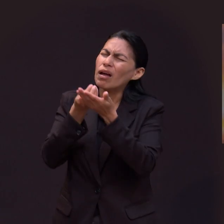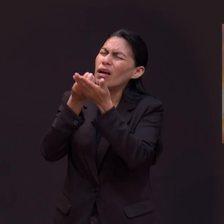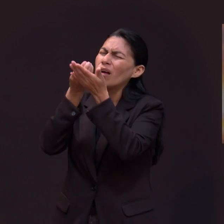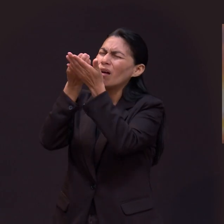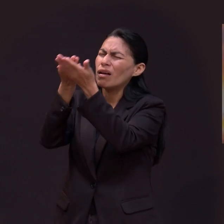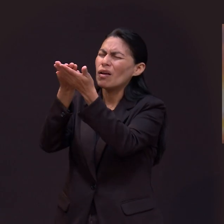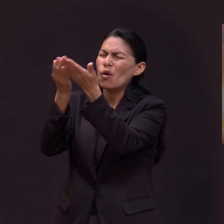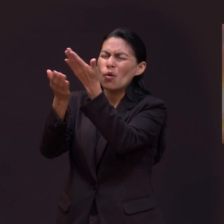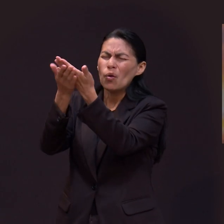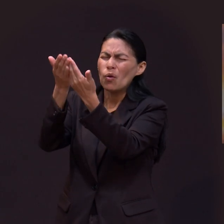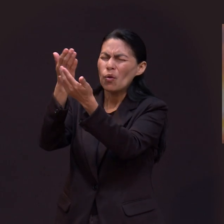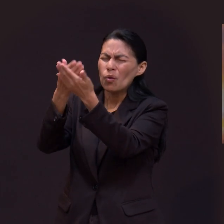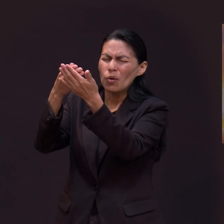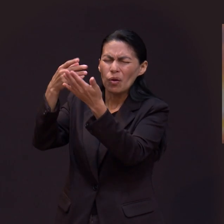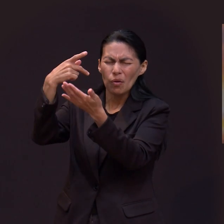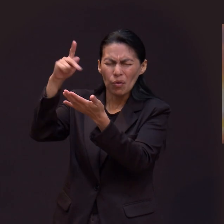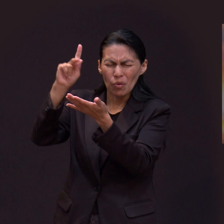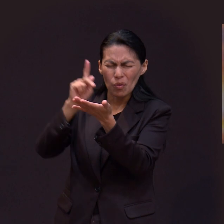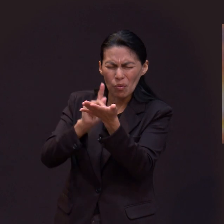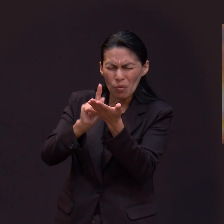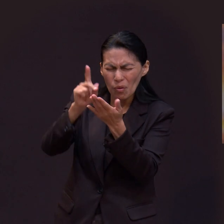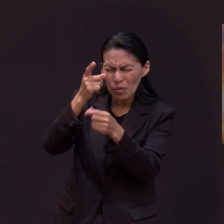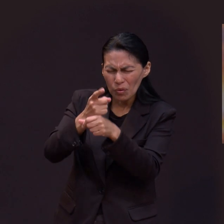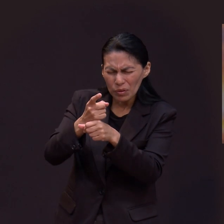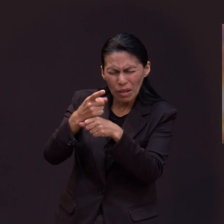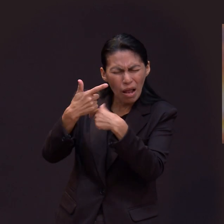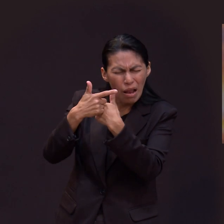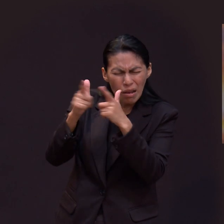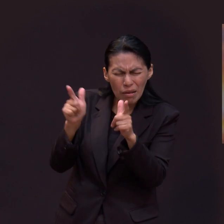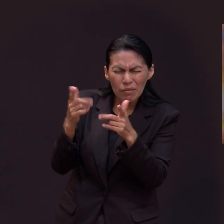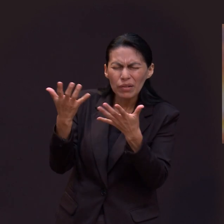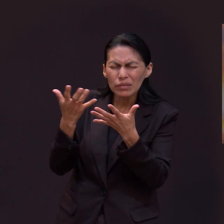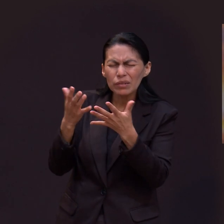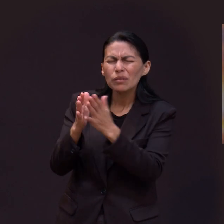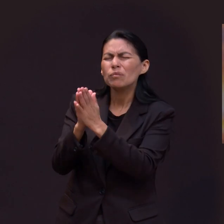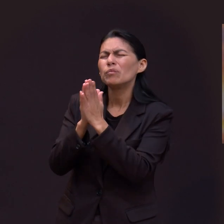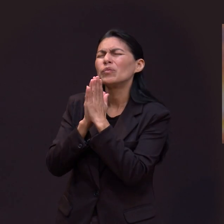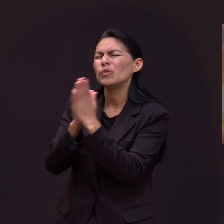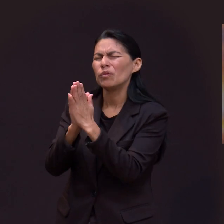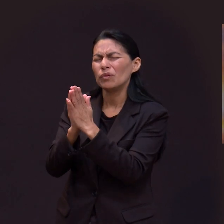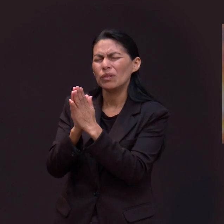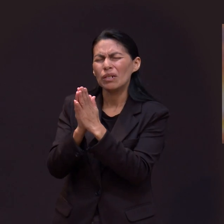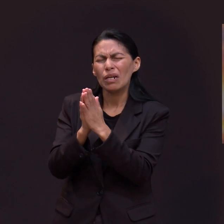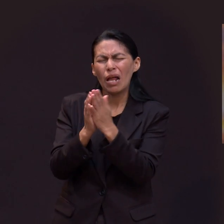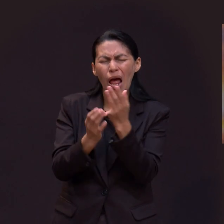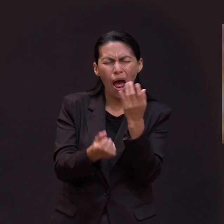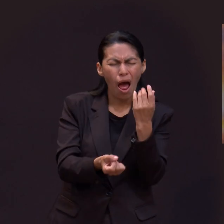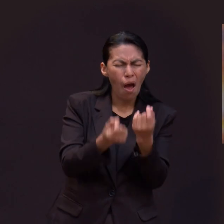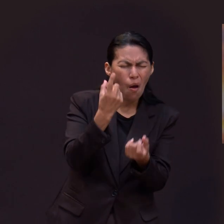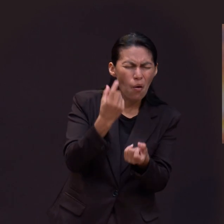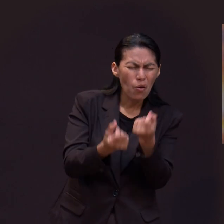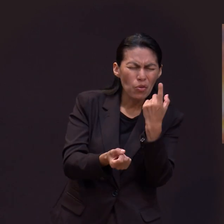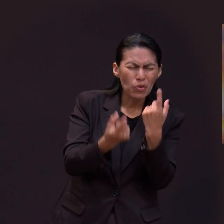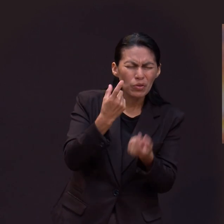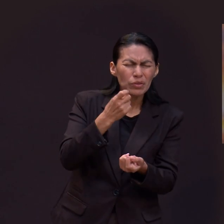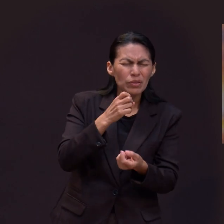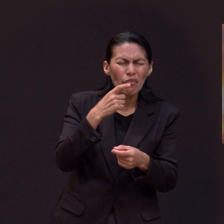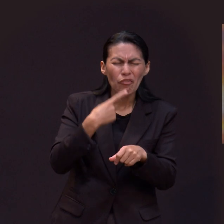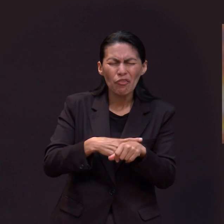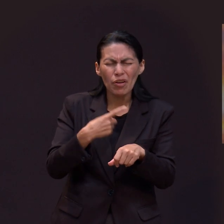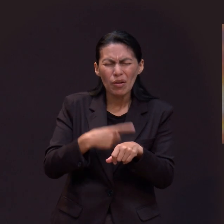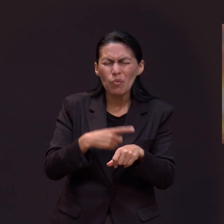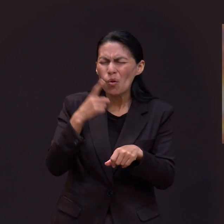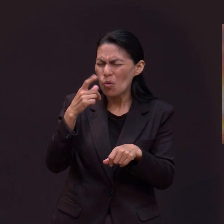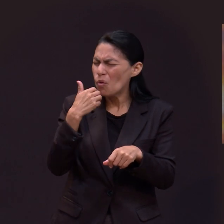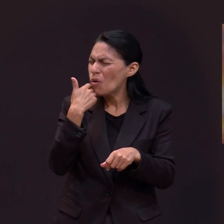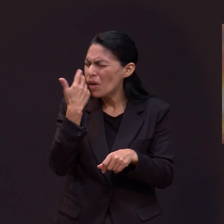voluntad de cada de ellos señor allí donde se encuentra en el lugar que están si hay algún enfermo señor si es tu